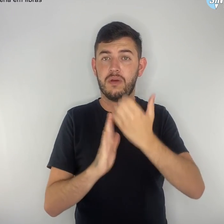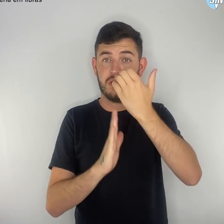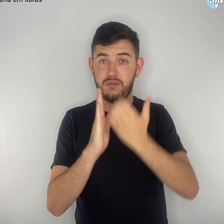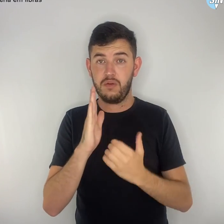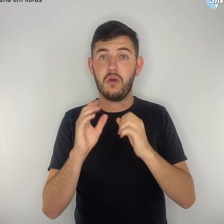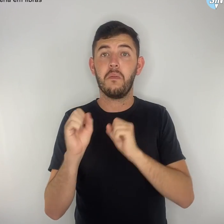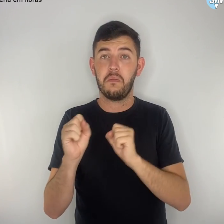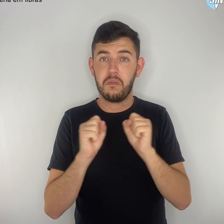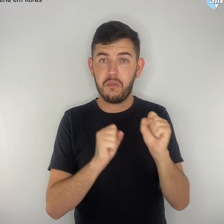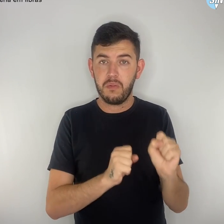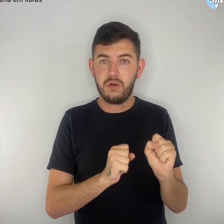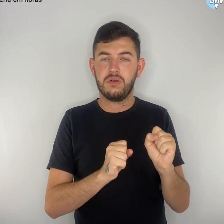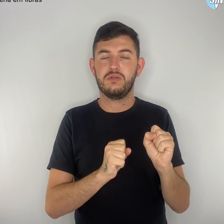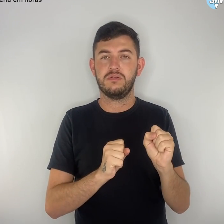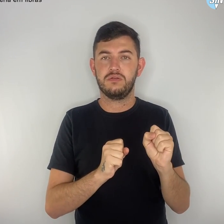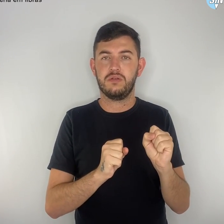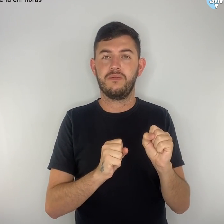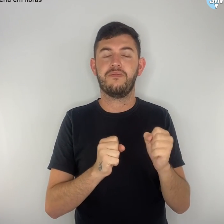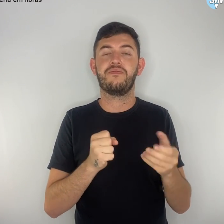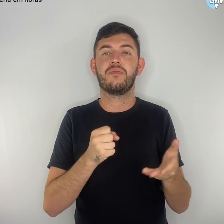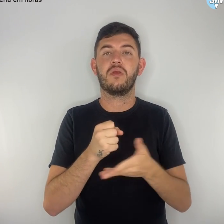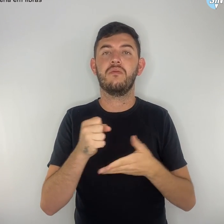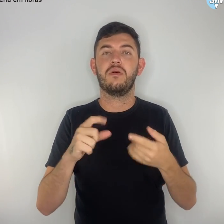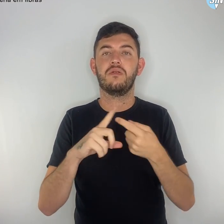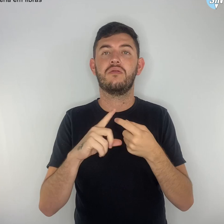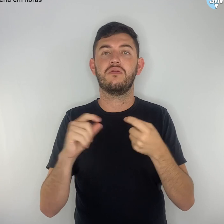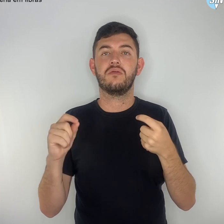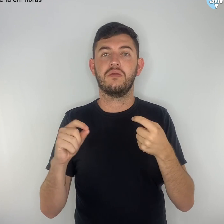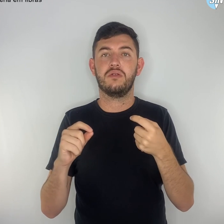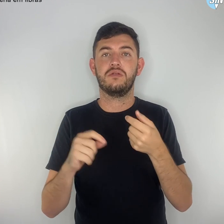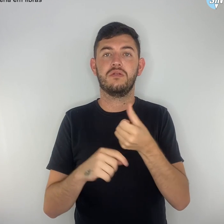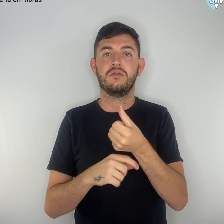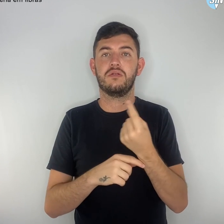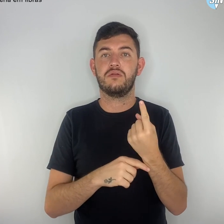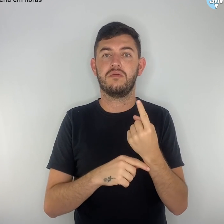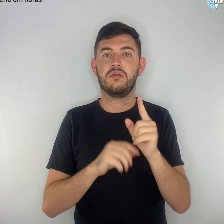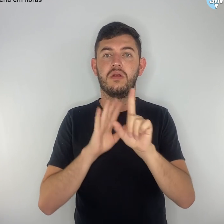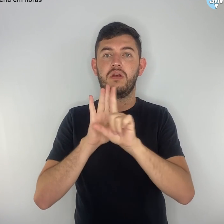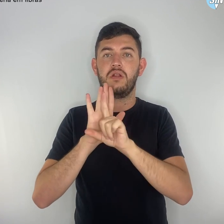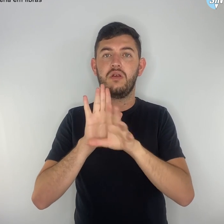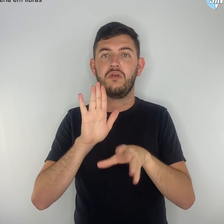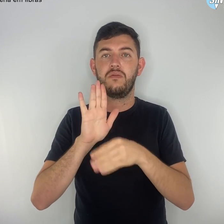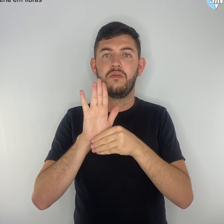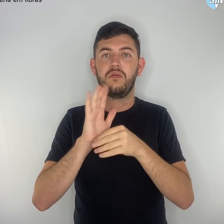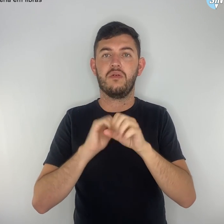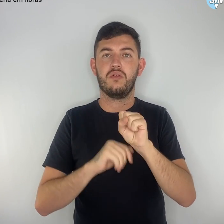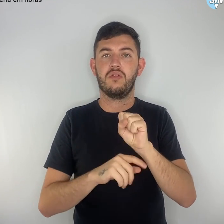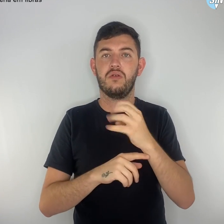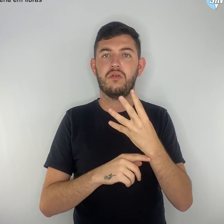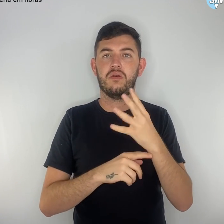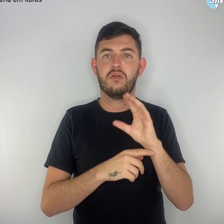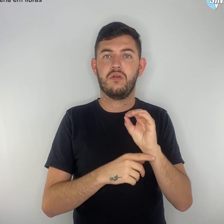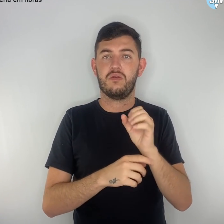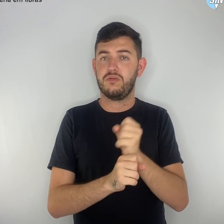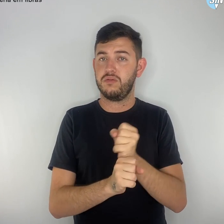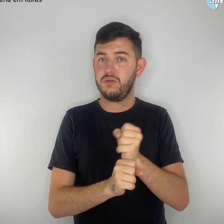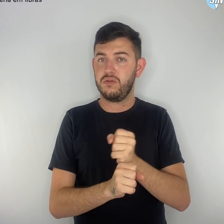da Lei Complementar 840 de 2011. Ele explica